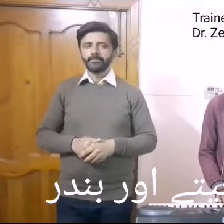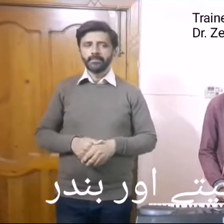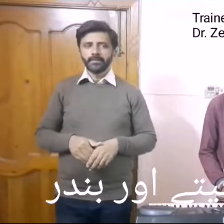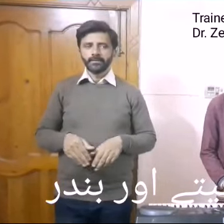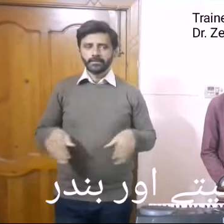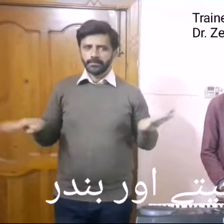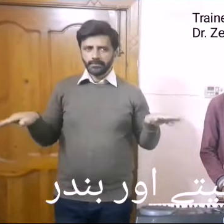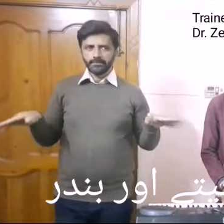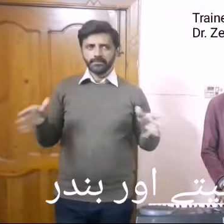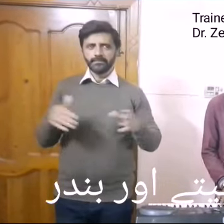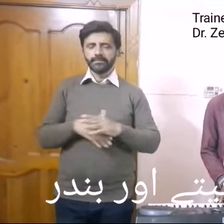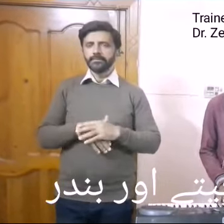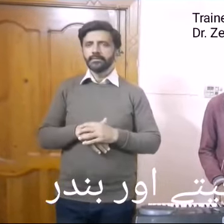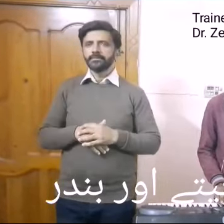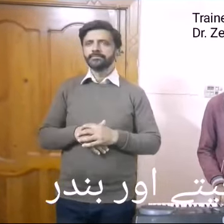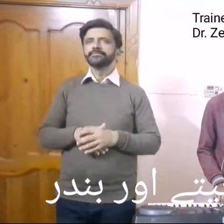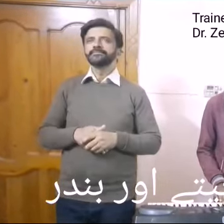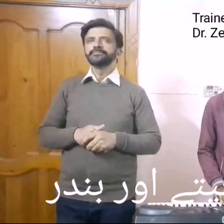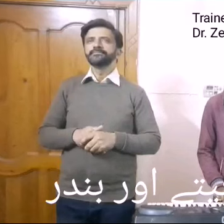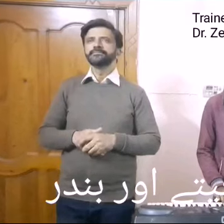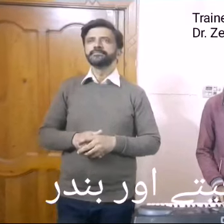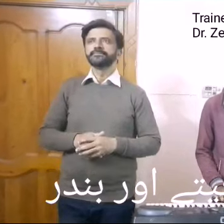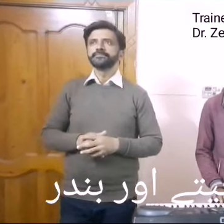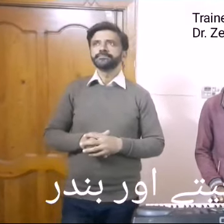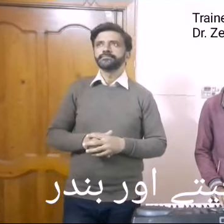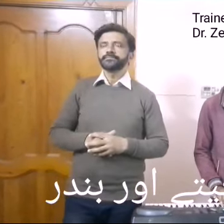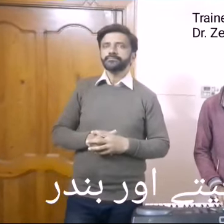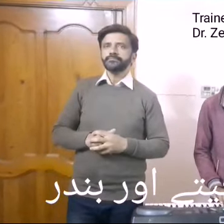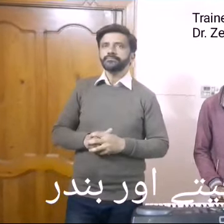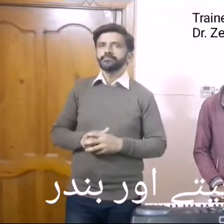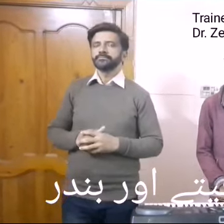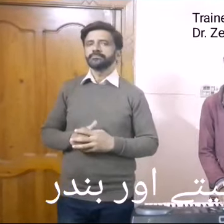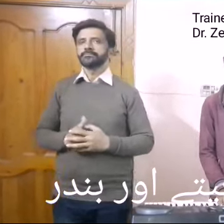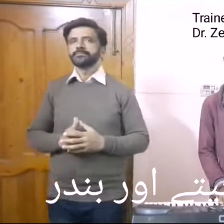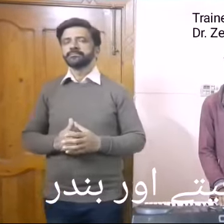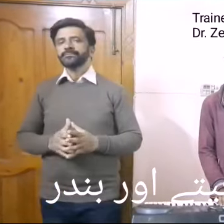बंदर आदी जी ते और बंदर